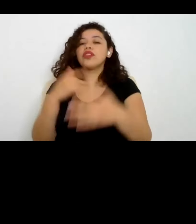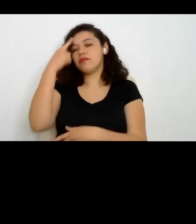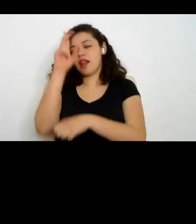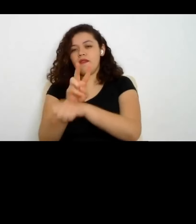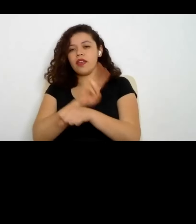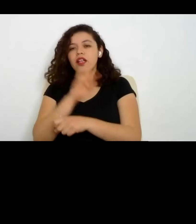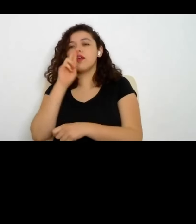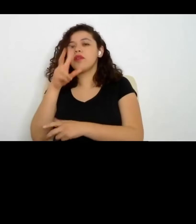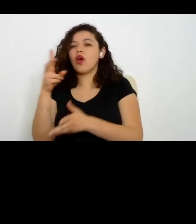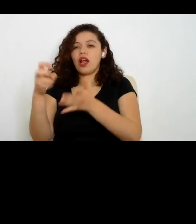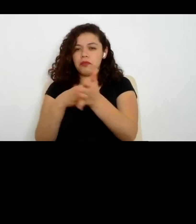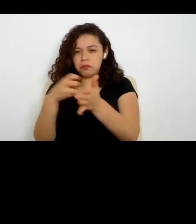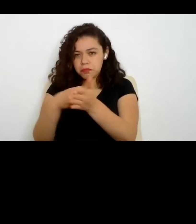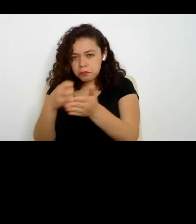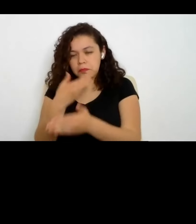y mejora continua.